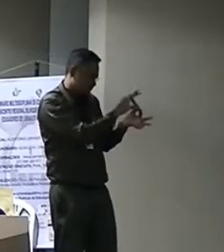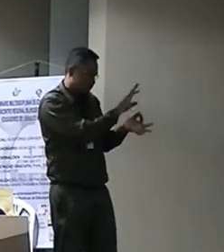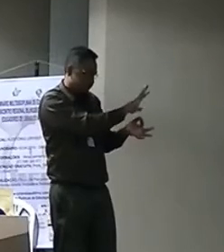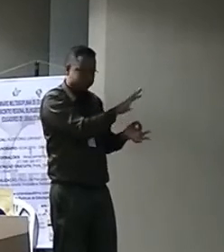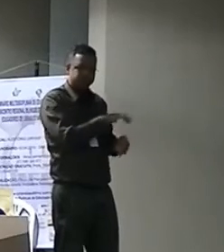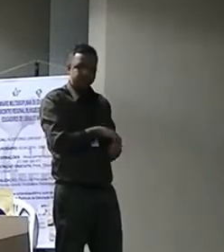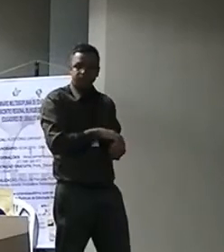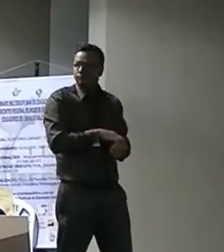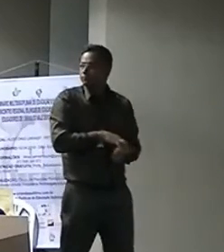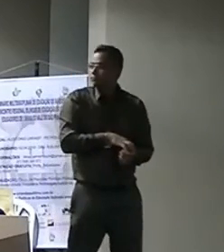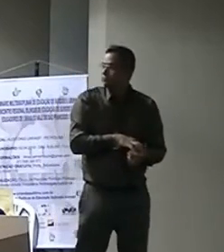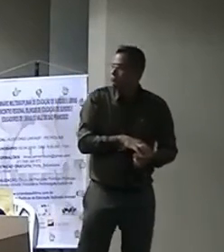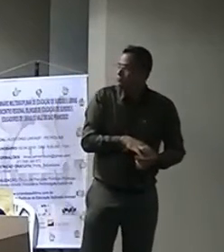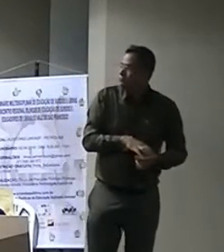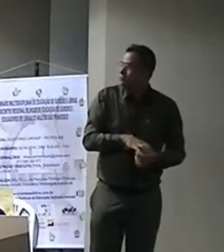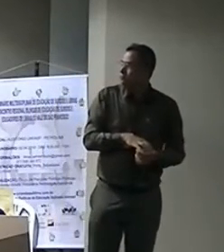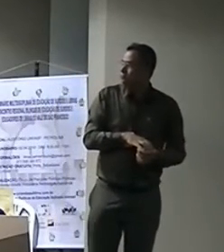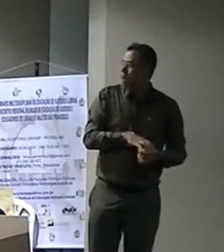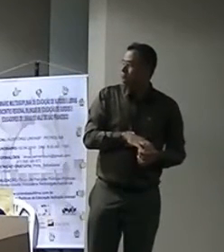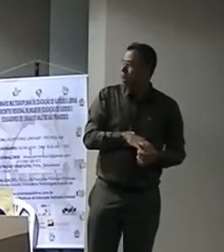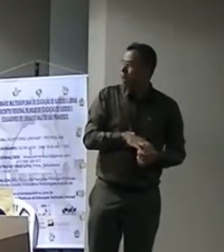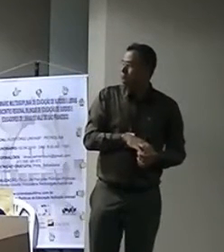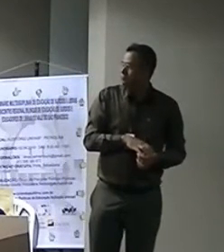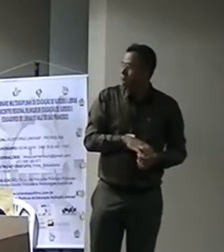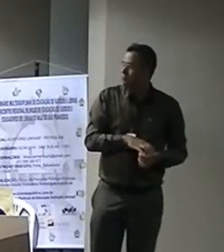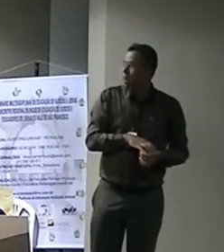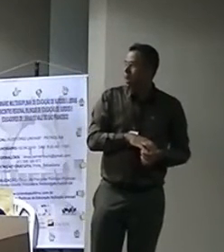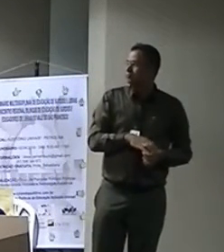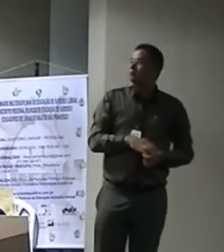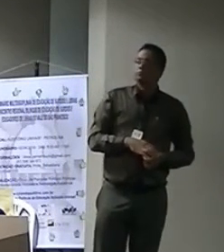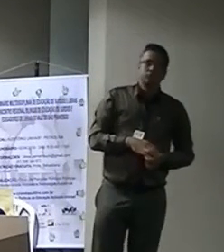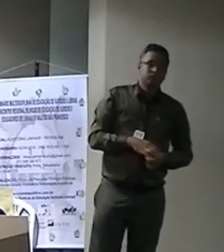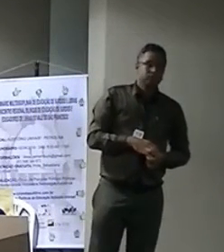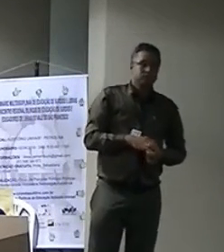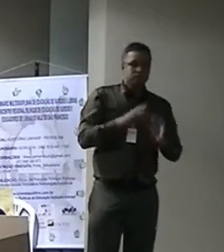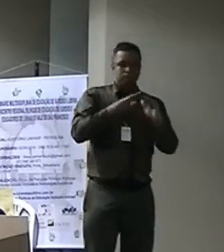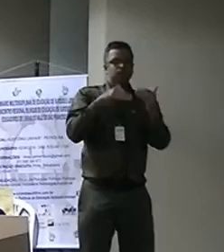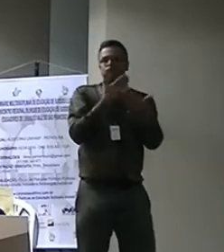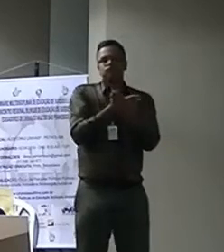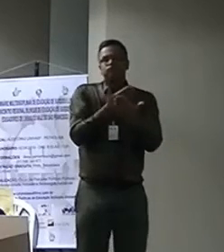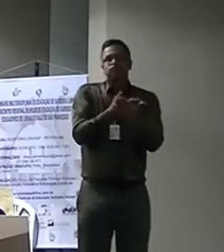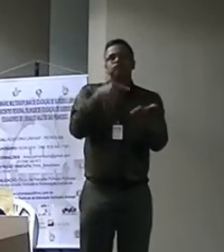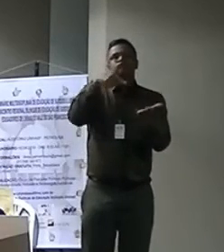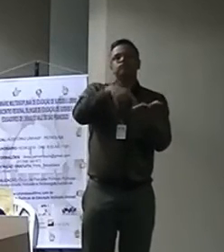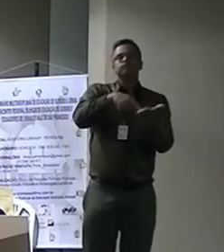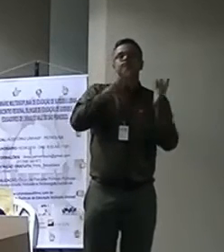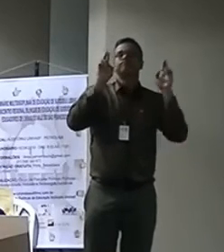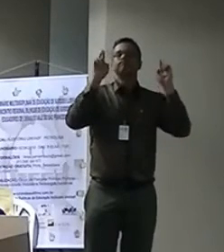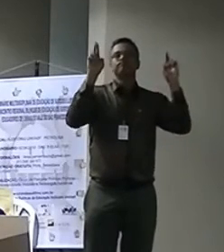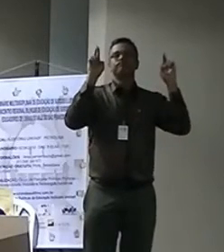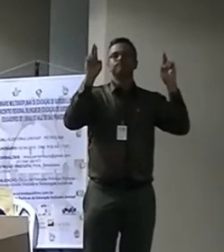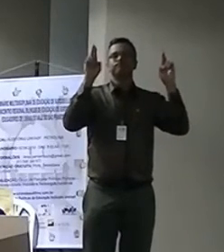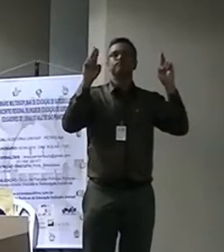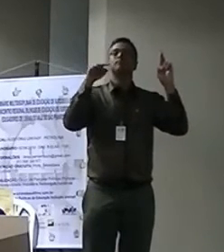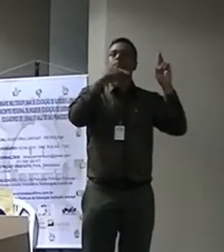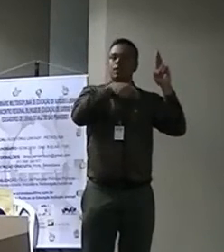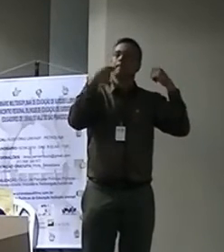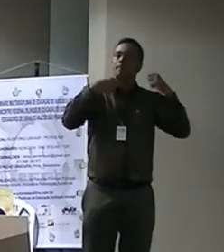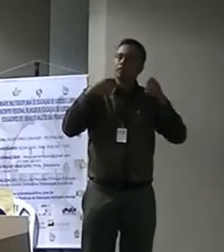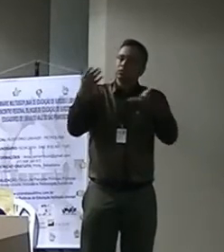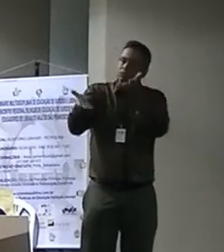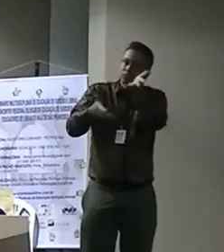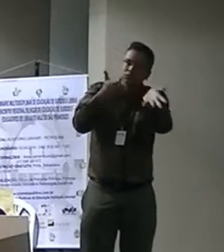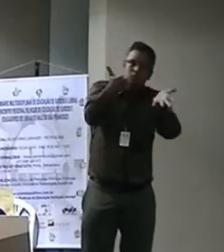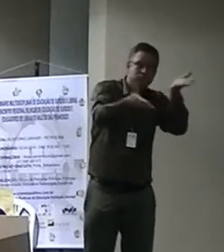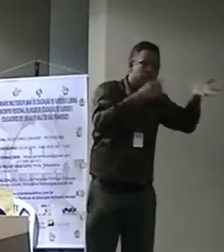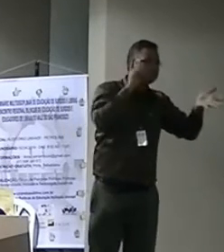A escola que desejamos e que precisamos é a que respeite as diferenças e acolha o surdo,